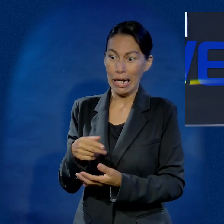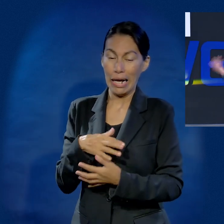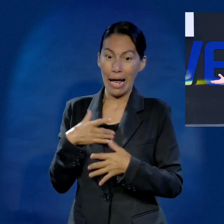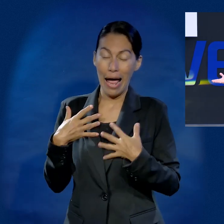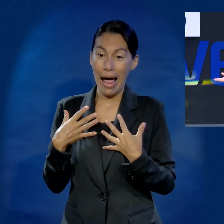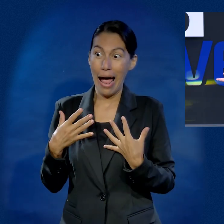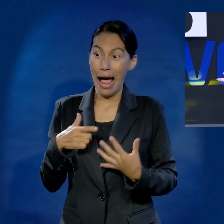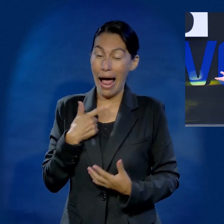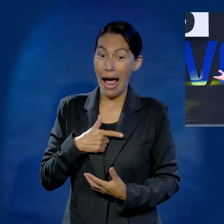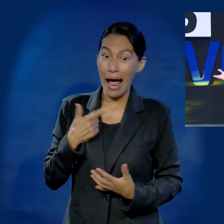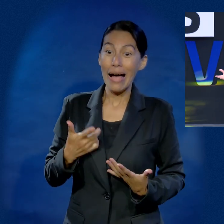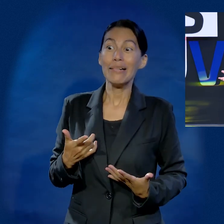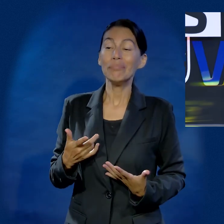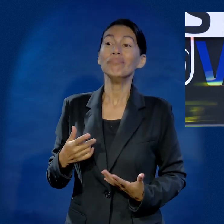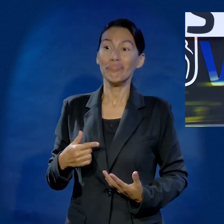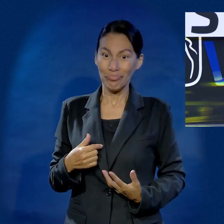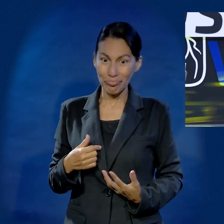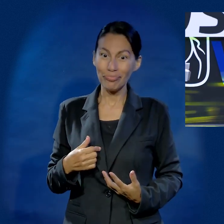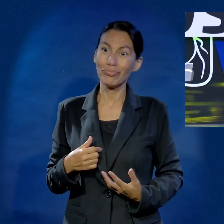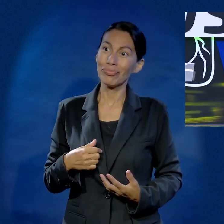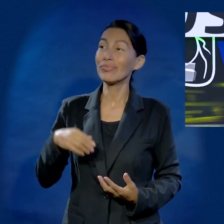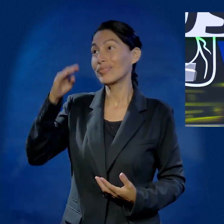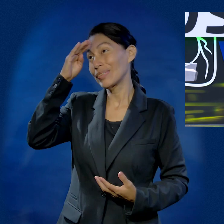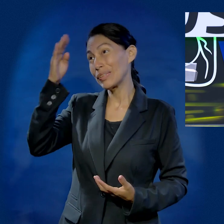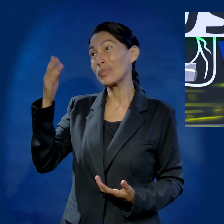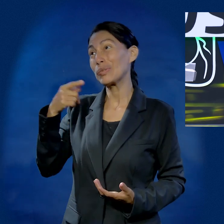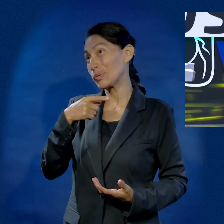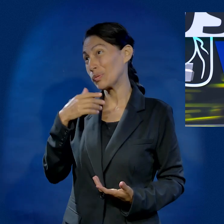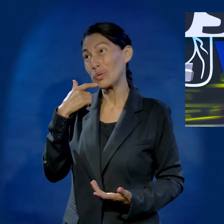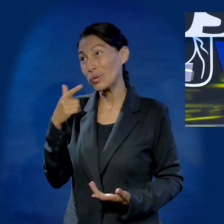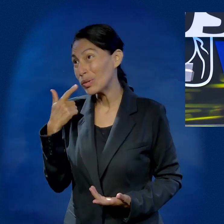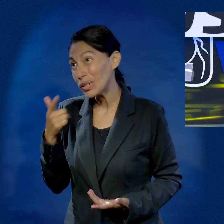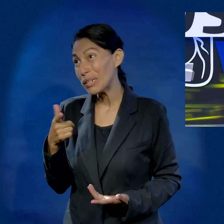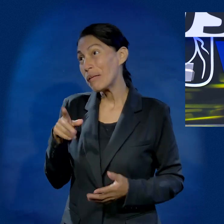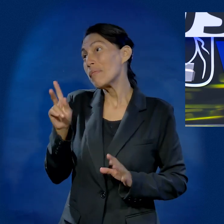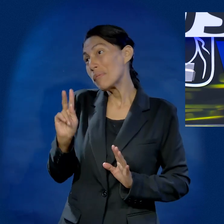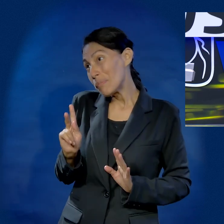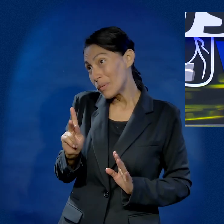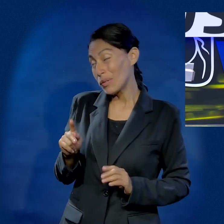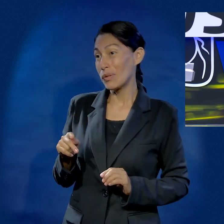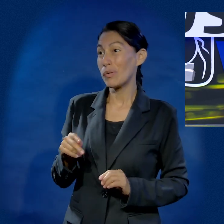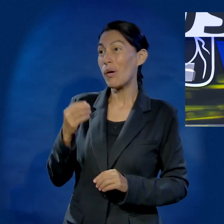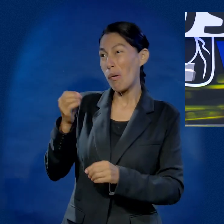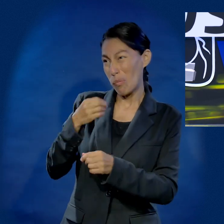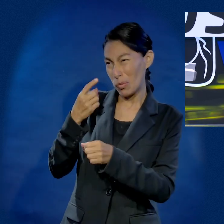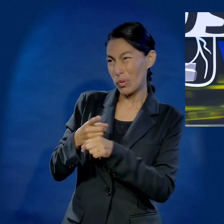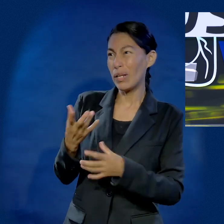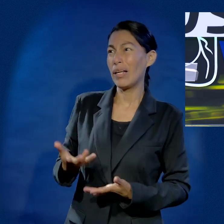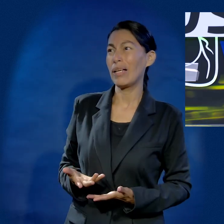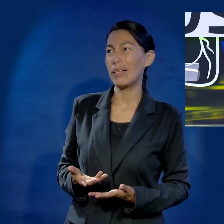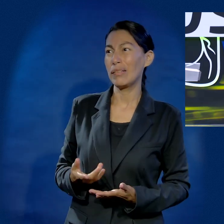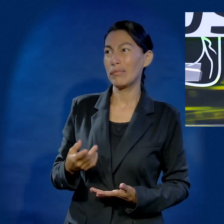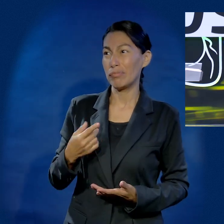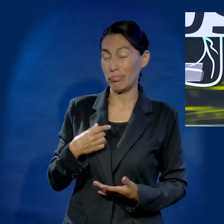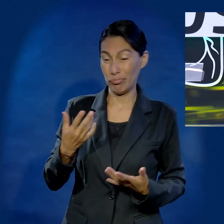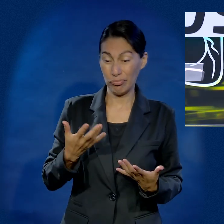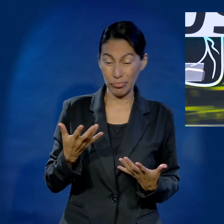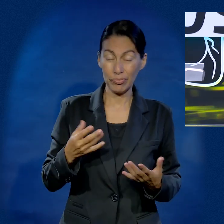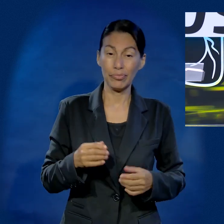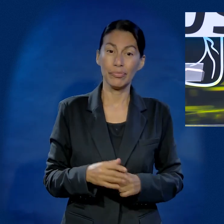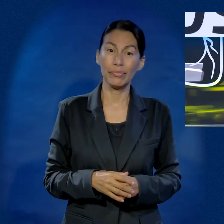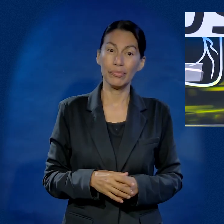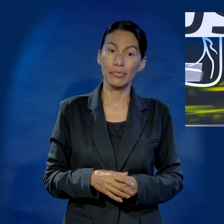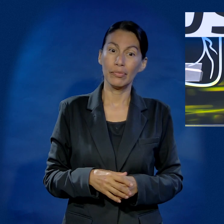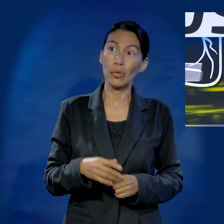la recompensa que Balac le iba a dar. Entonces dice, Señor, yo sé que tú no quieres, pero dame una oportunidad, déjame